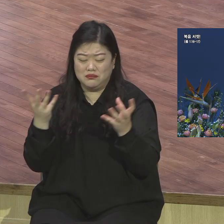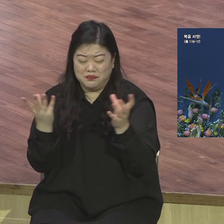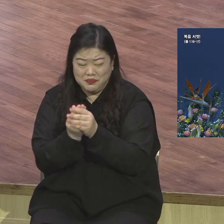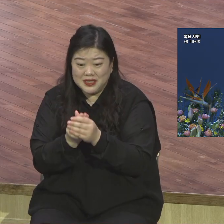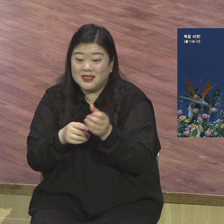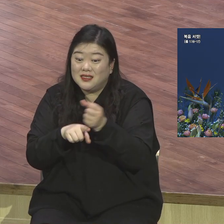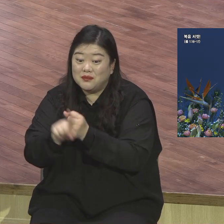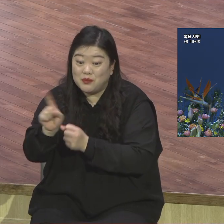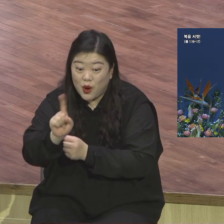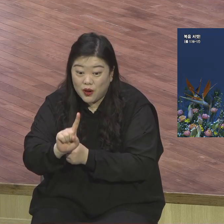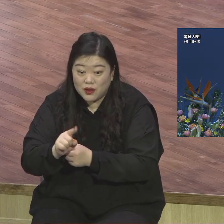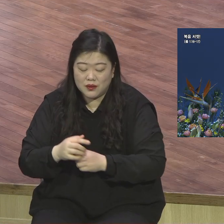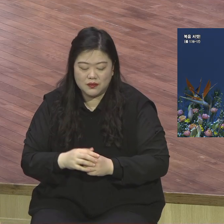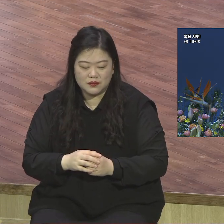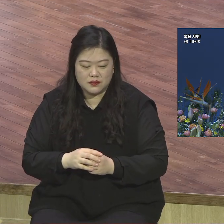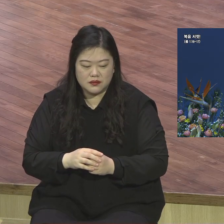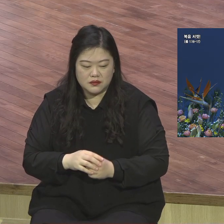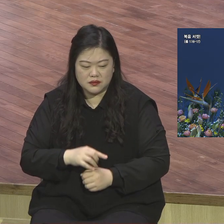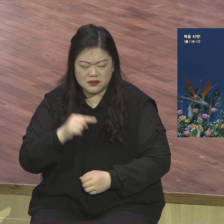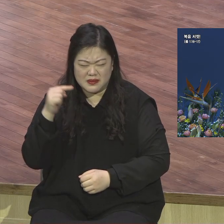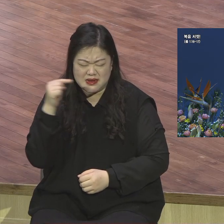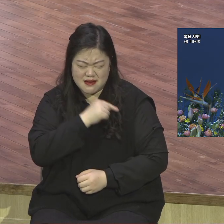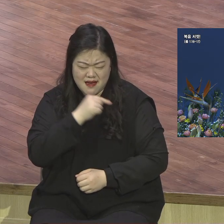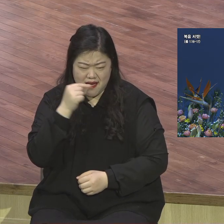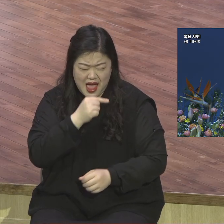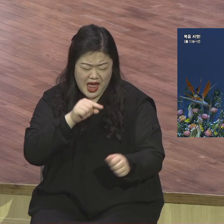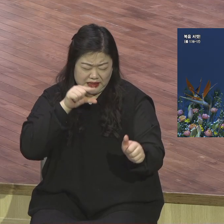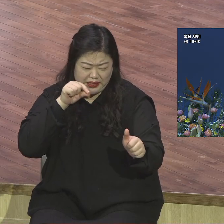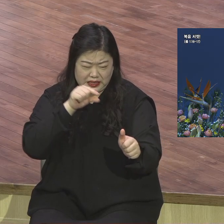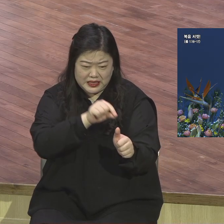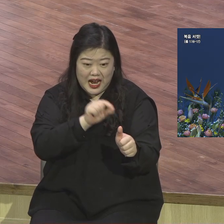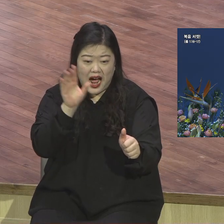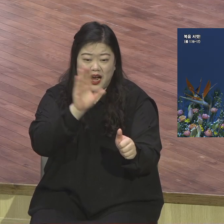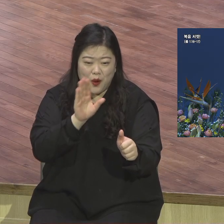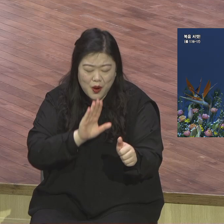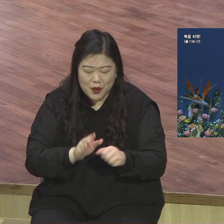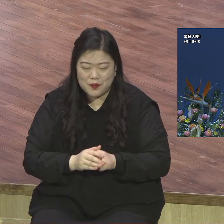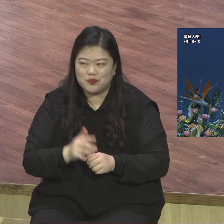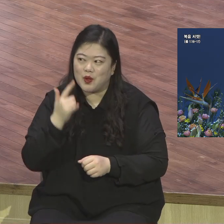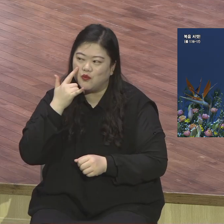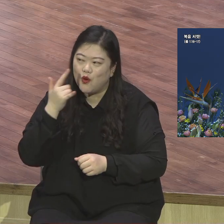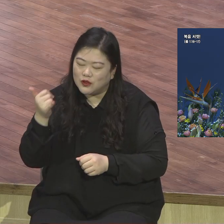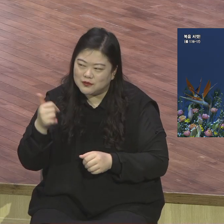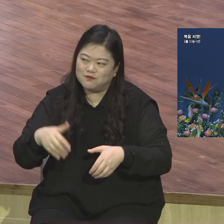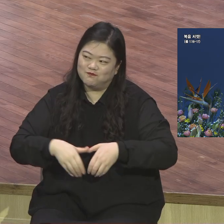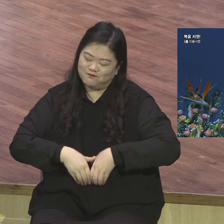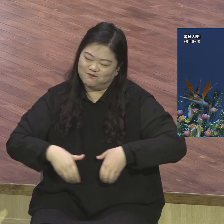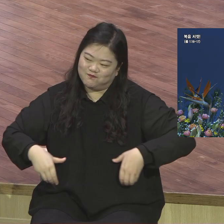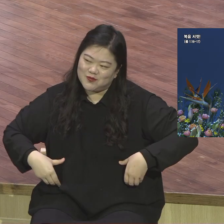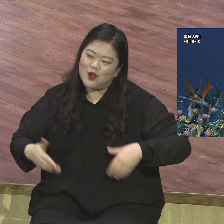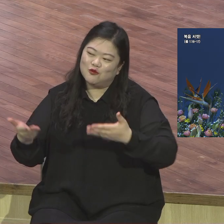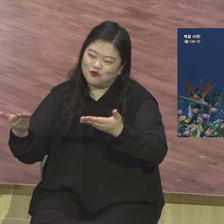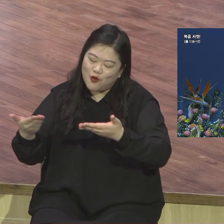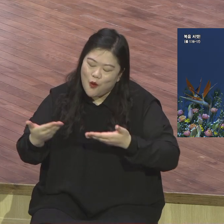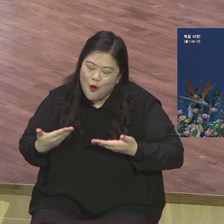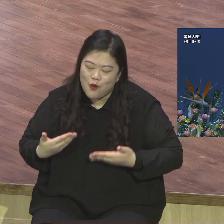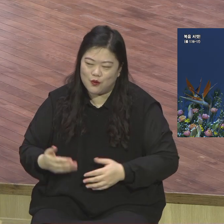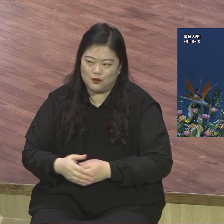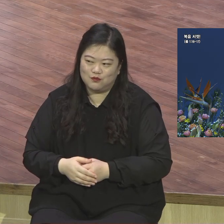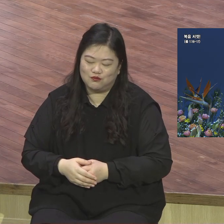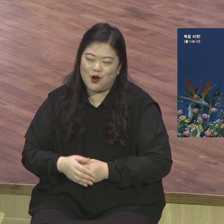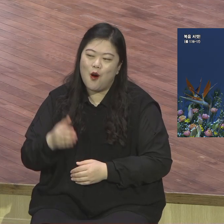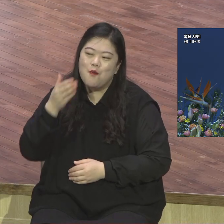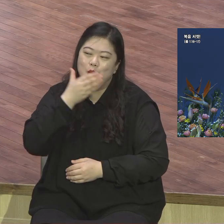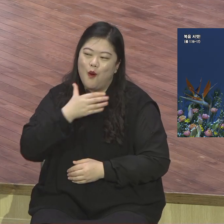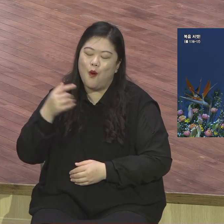거리감이 없는, 나를 다 이해해주고 수용할 수 있는 그런 부모님이다 이 말이죠. 우리 부모님은 완전